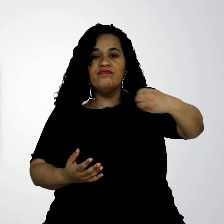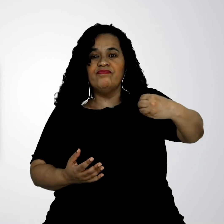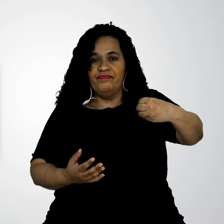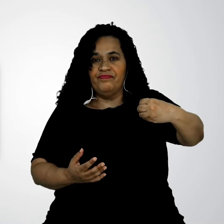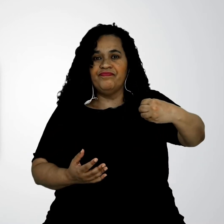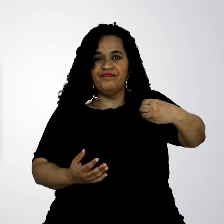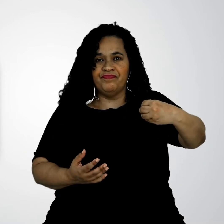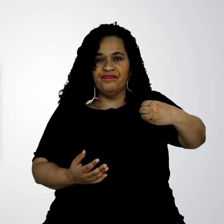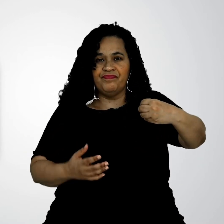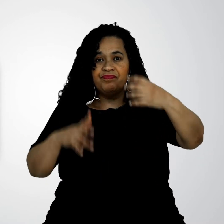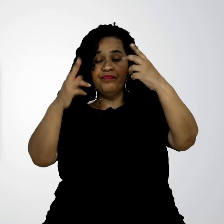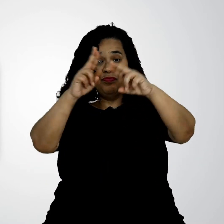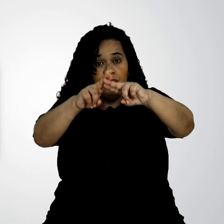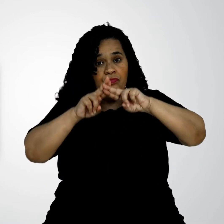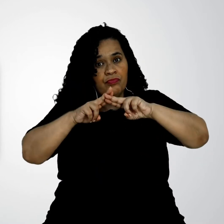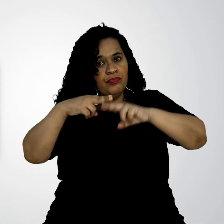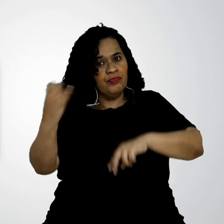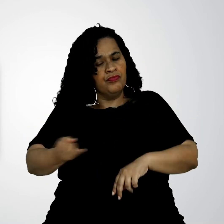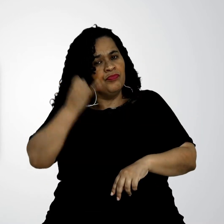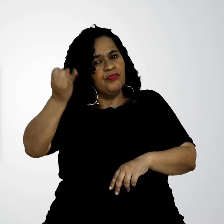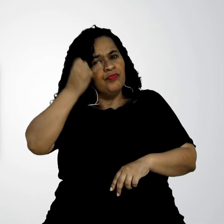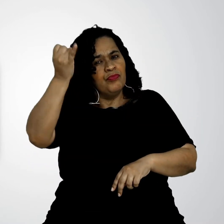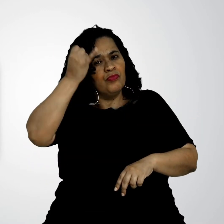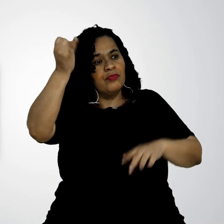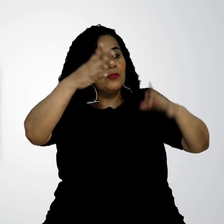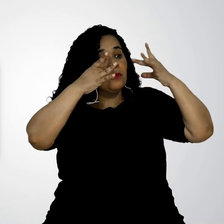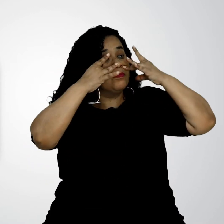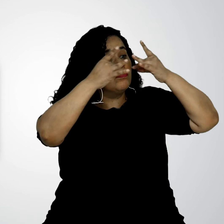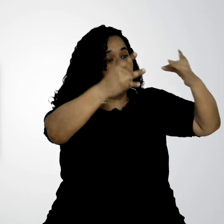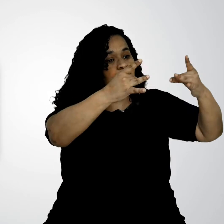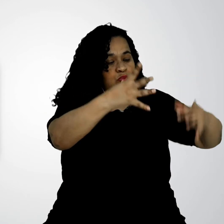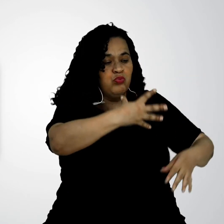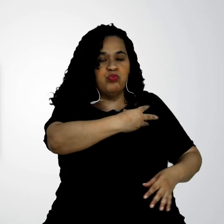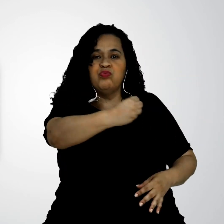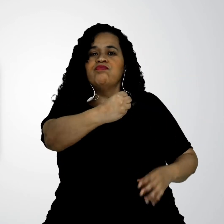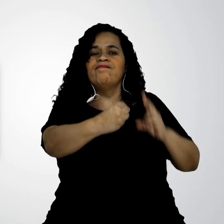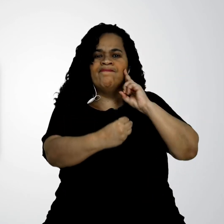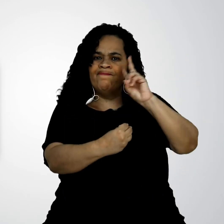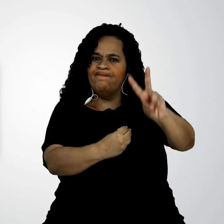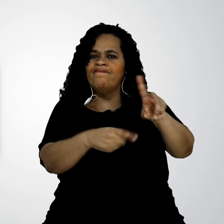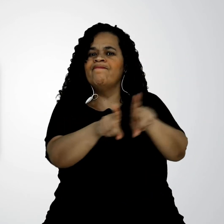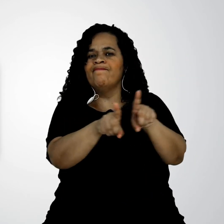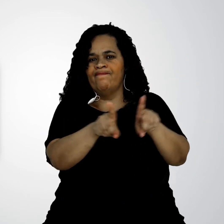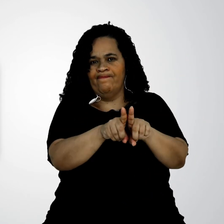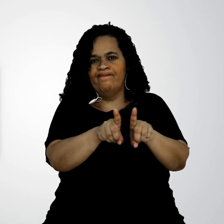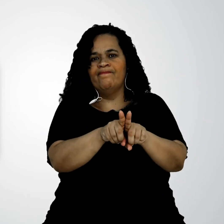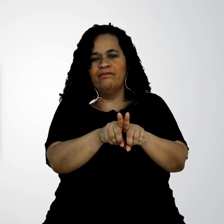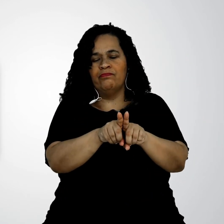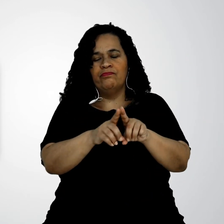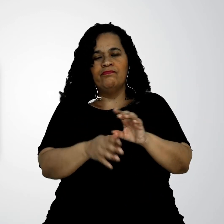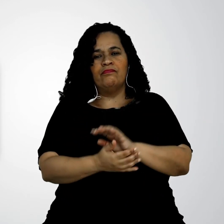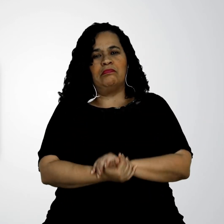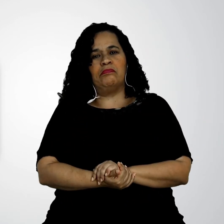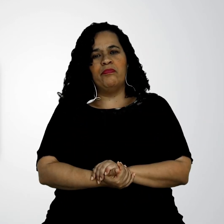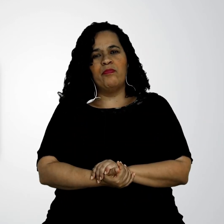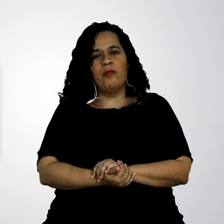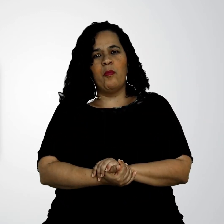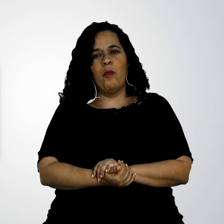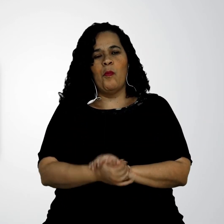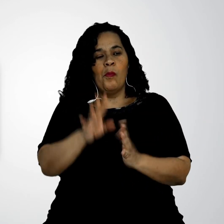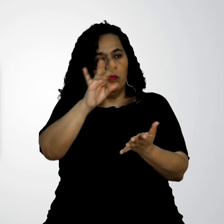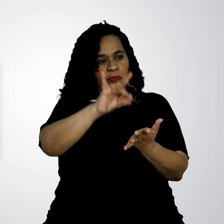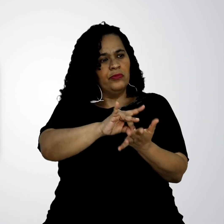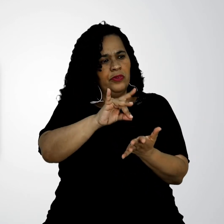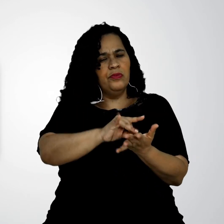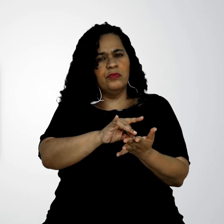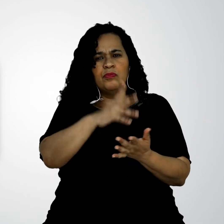sentido, enquanto esse colapso, né, da nossa família, da casa, está acontecendo. Né? Sim, sim.